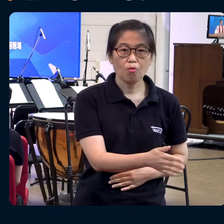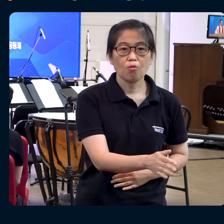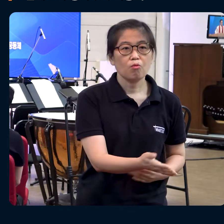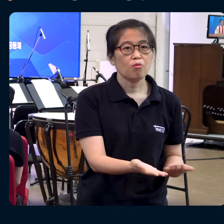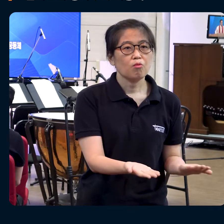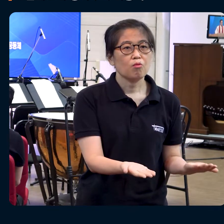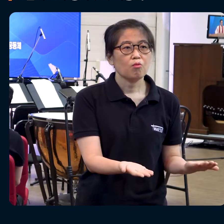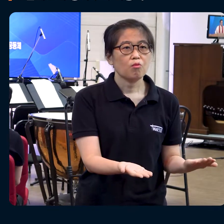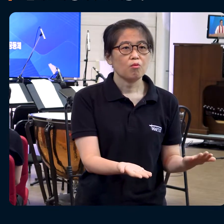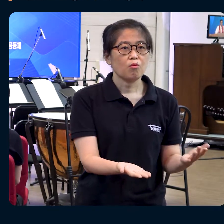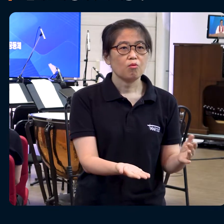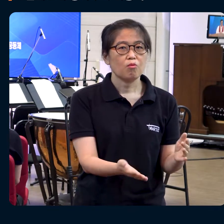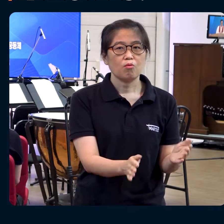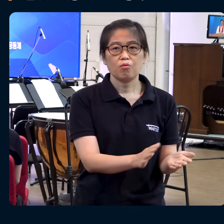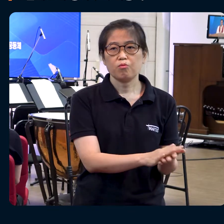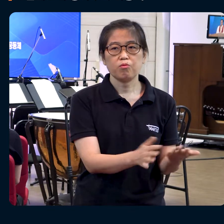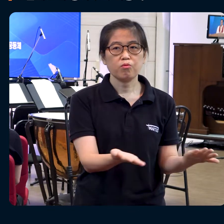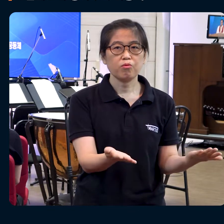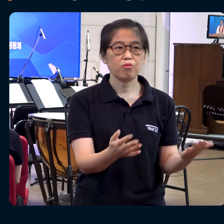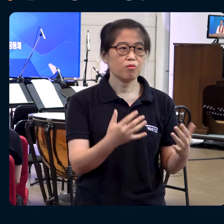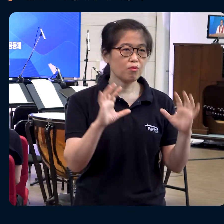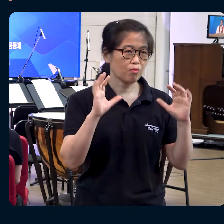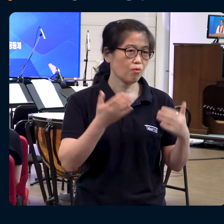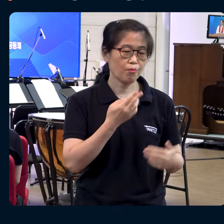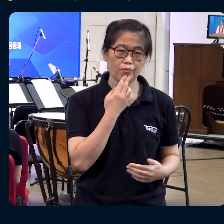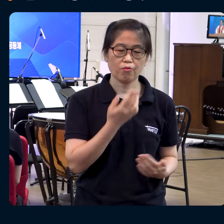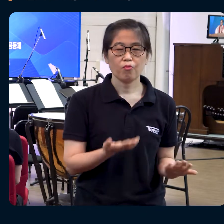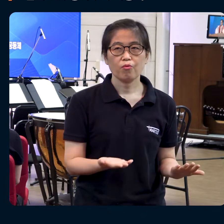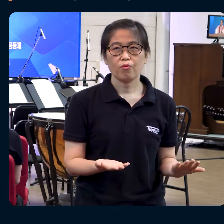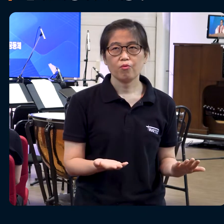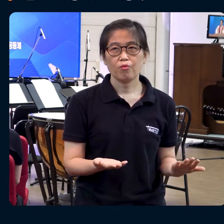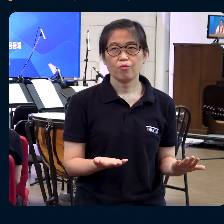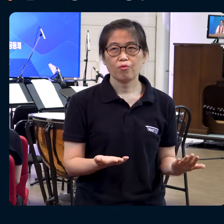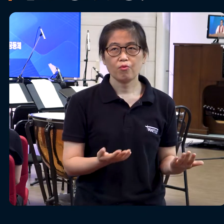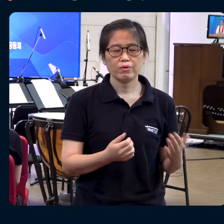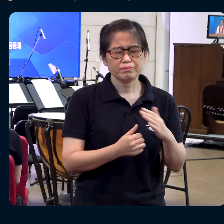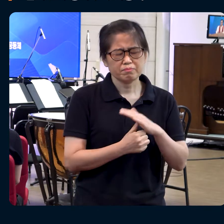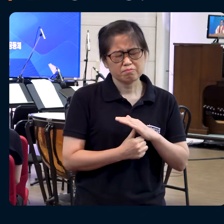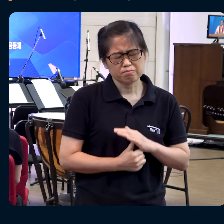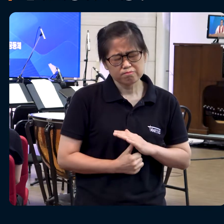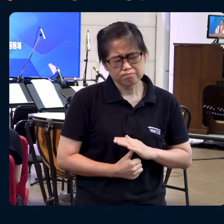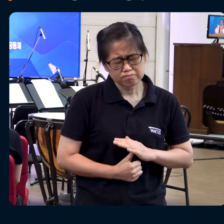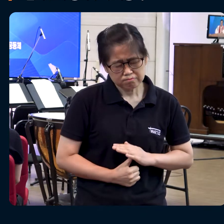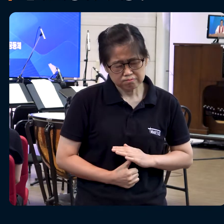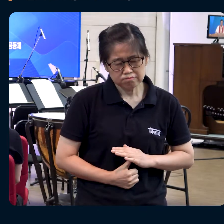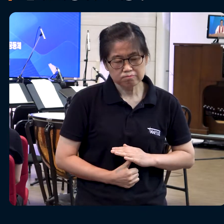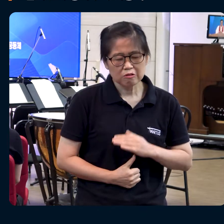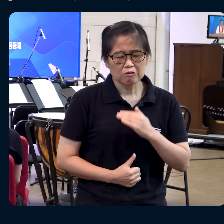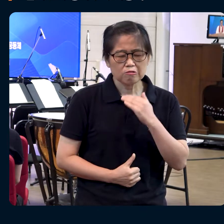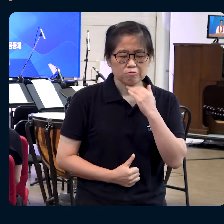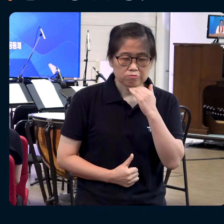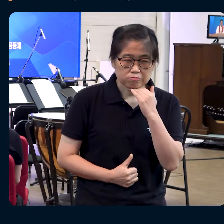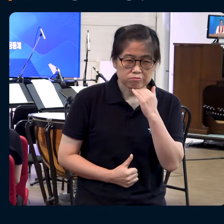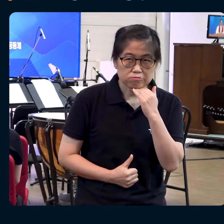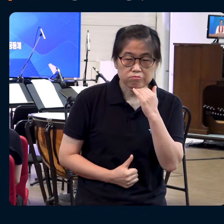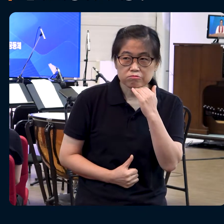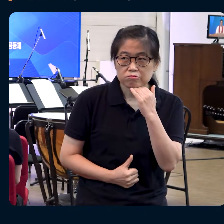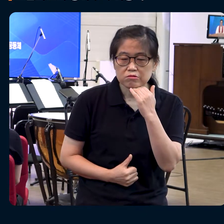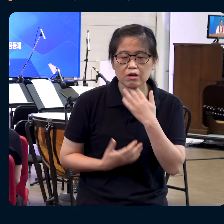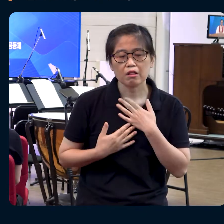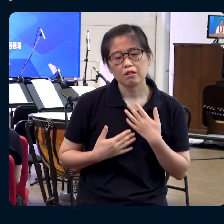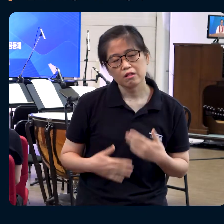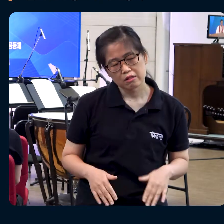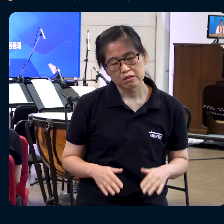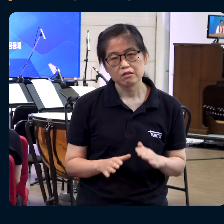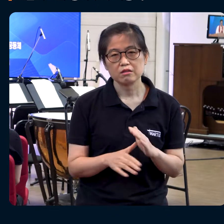자녀가 한 명도 없는 그런 현실이어서 이것을 견디다가 이것을 기다리다가 정말 지쳤을